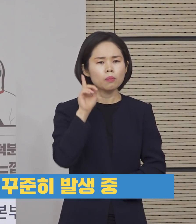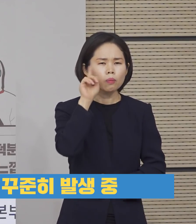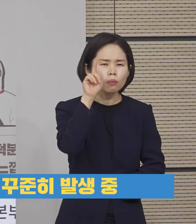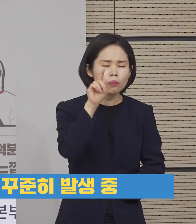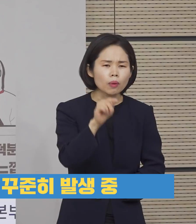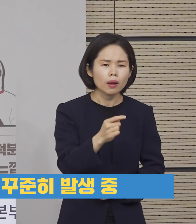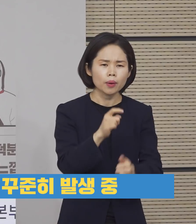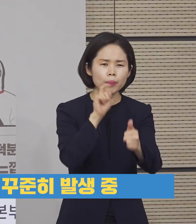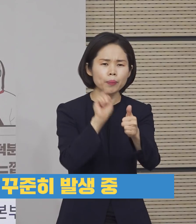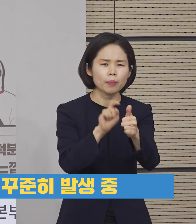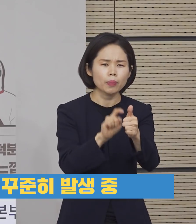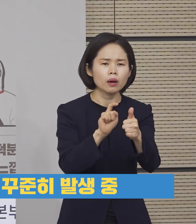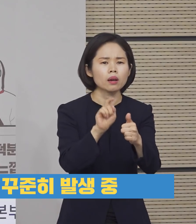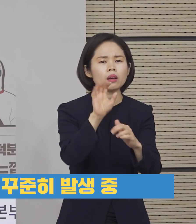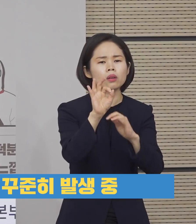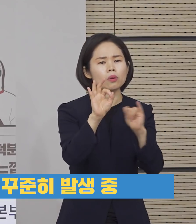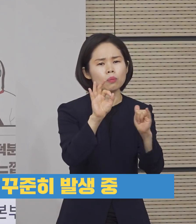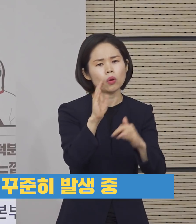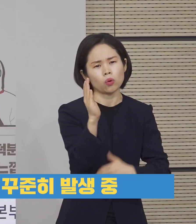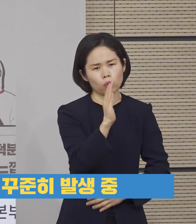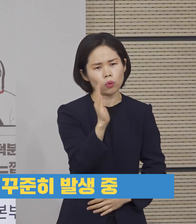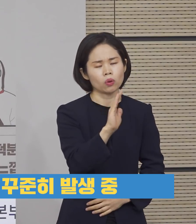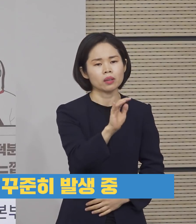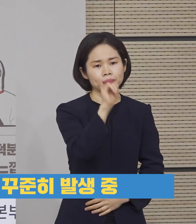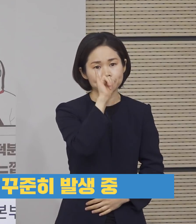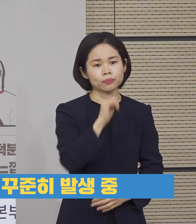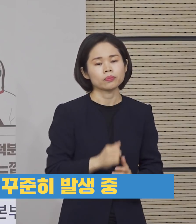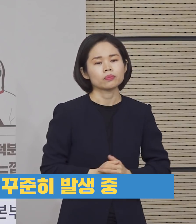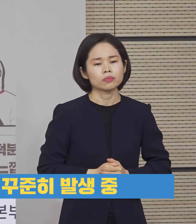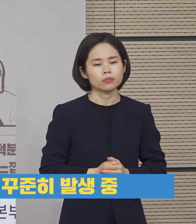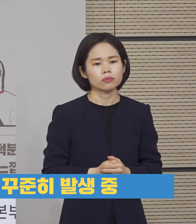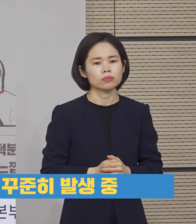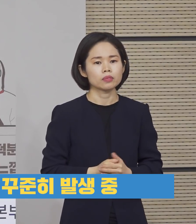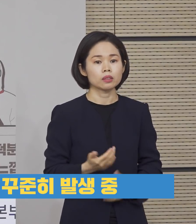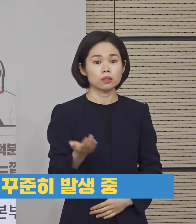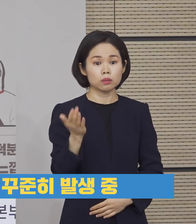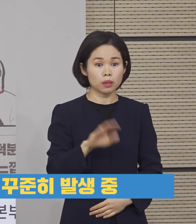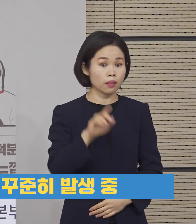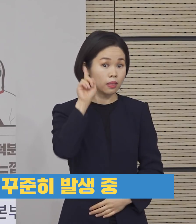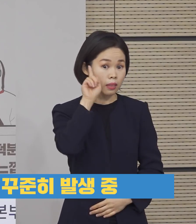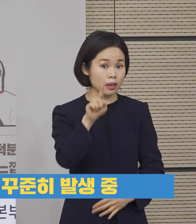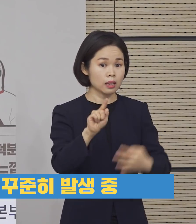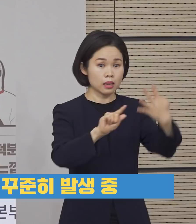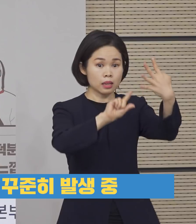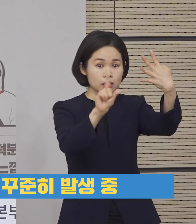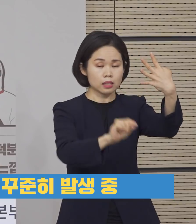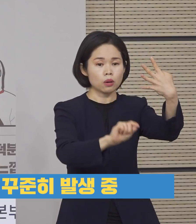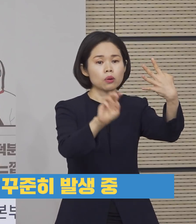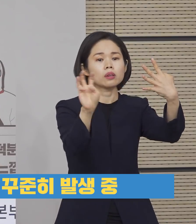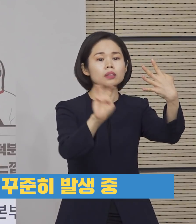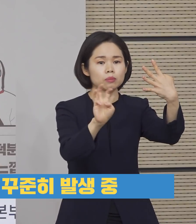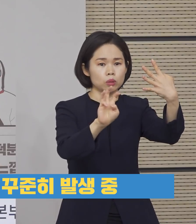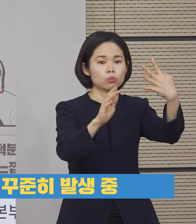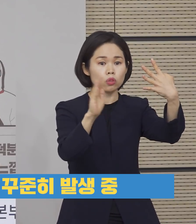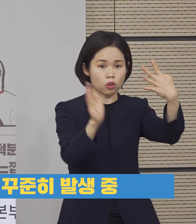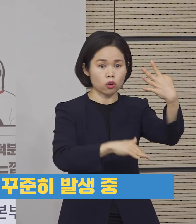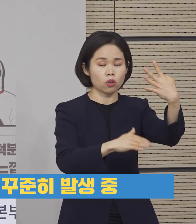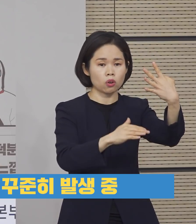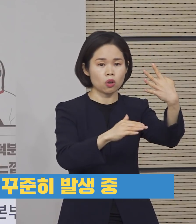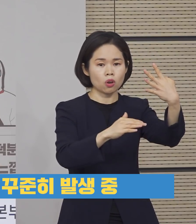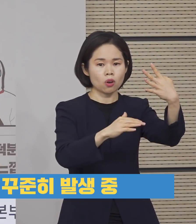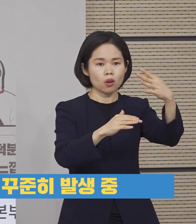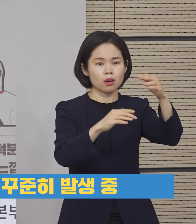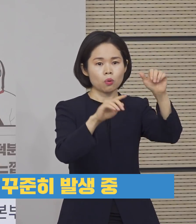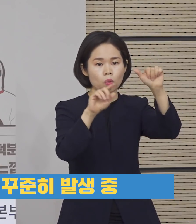신규 확진 환자가 꾸준하게 발생하고 있습니다. 그럼에도 불구하고 내일 4월 30일부터